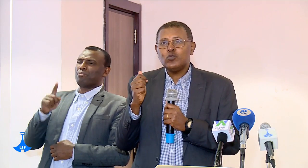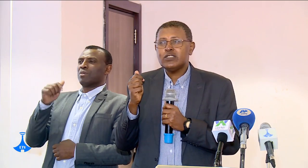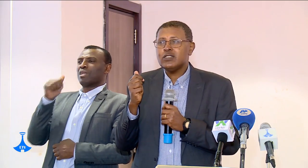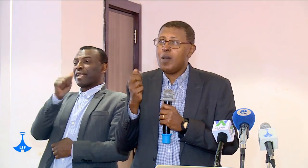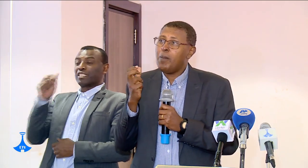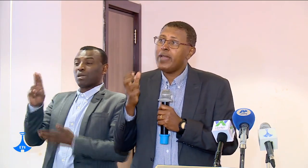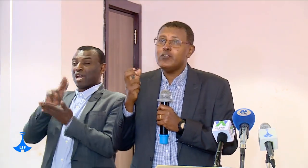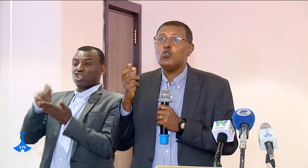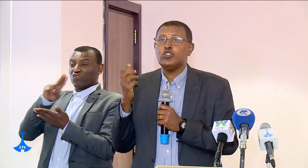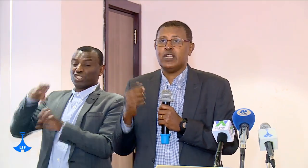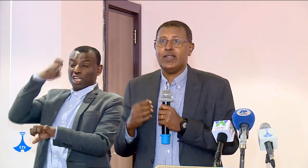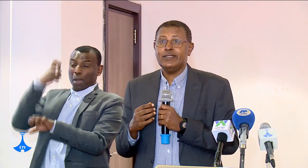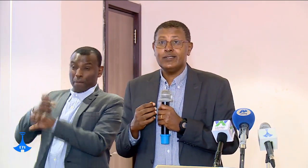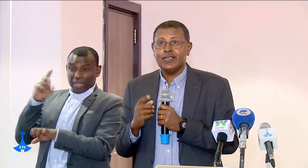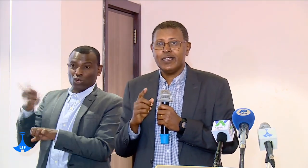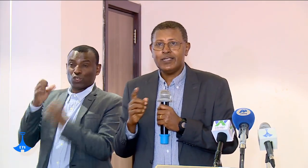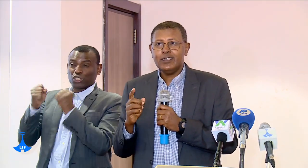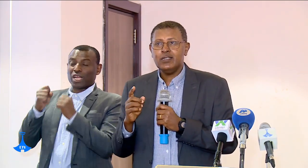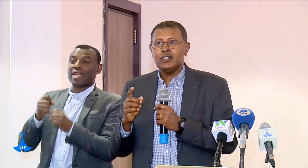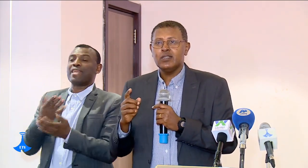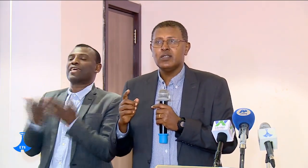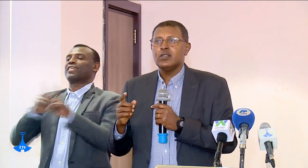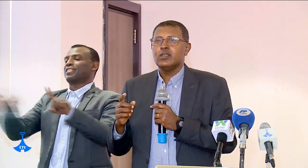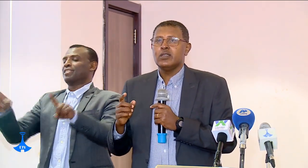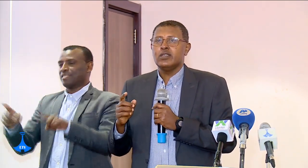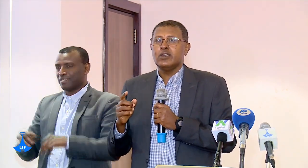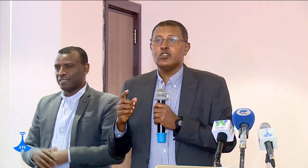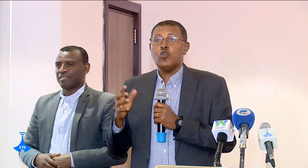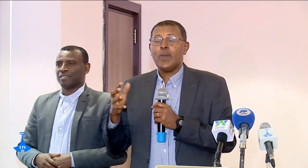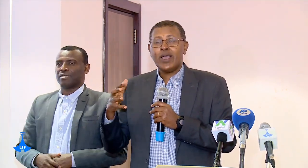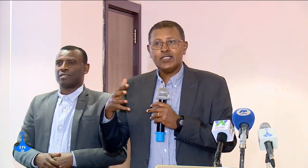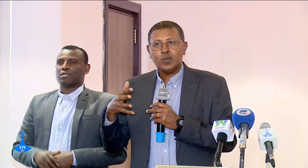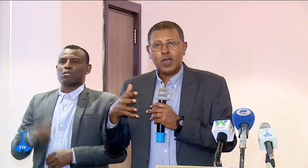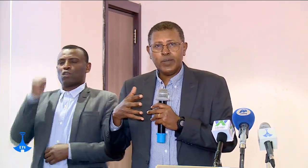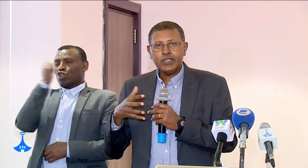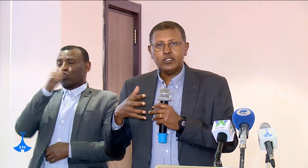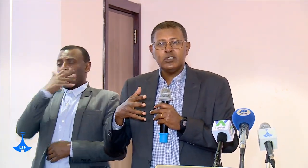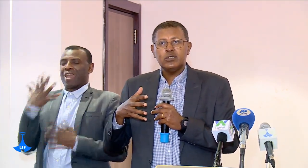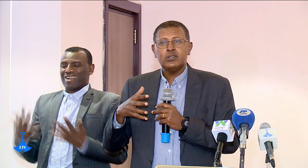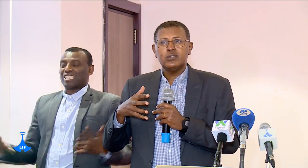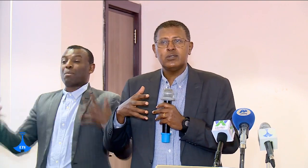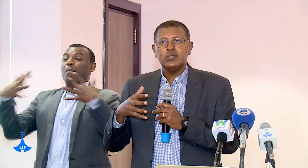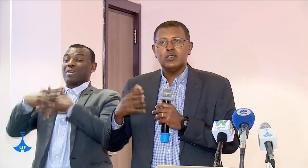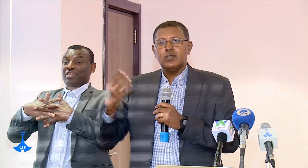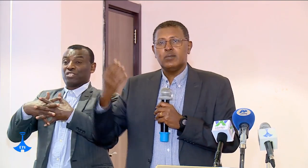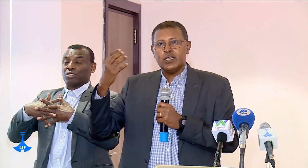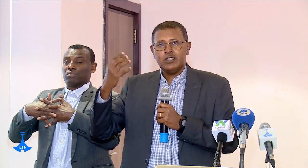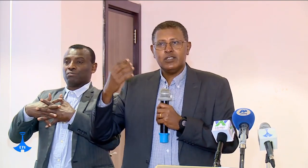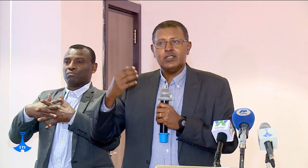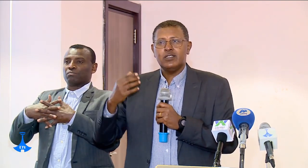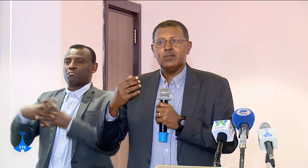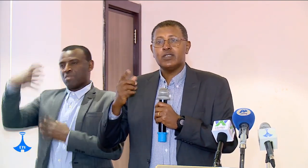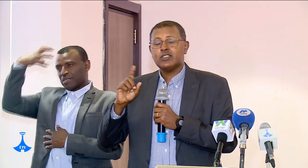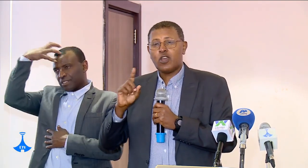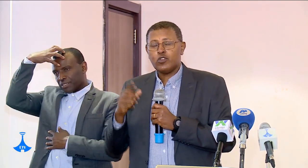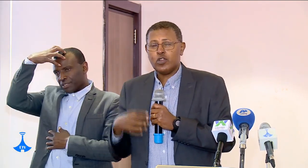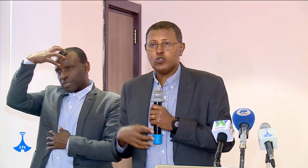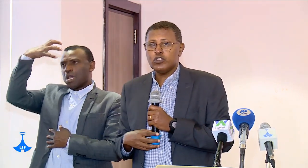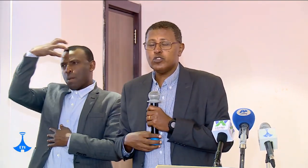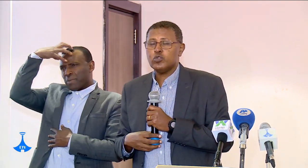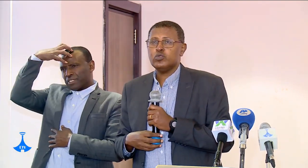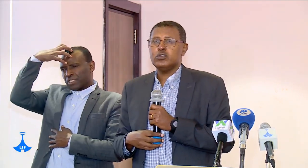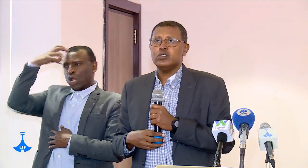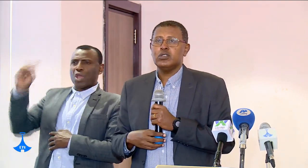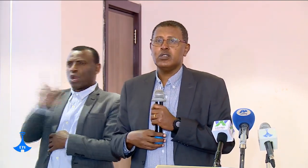سابا ينفرسدي كبات لون مجلالين نگركين جيو بأ كتبابرت ينجست ينجست أولي